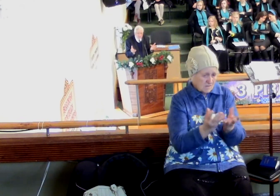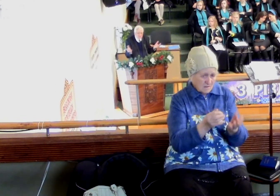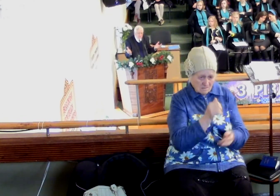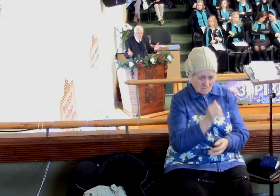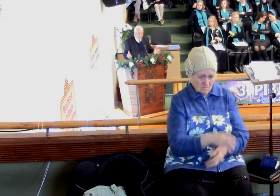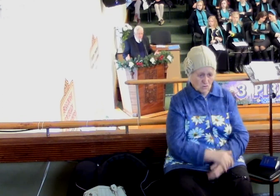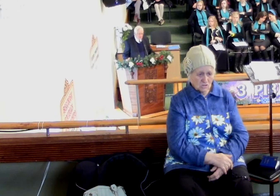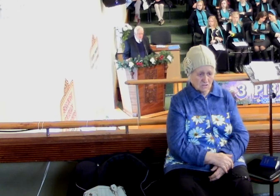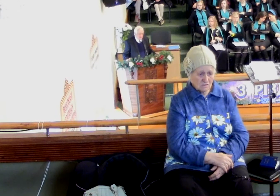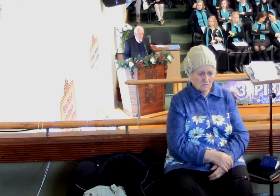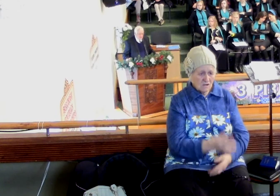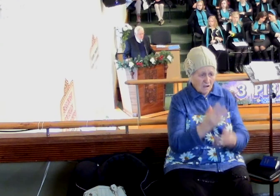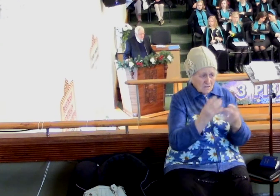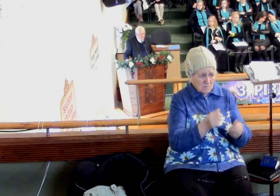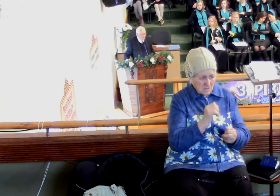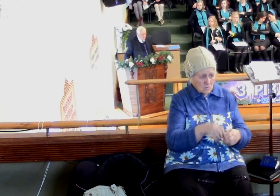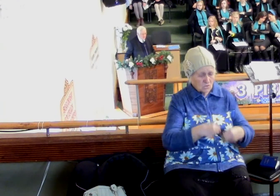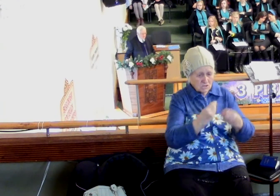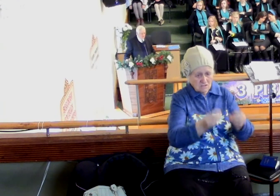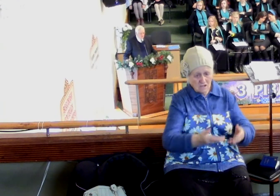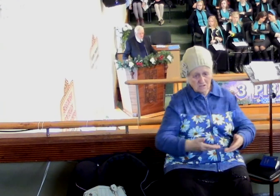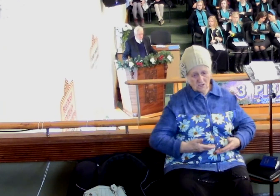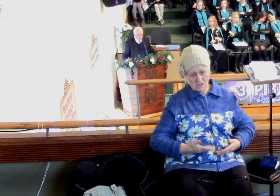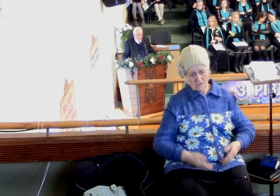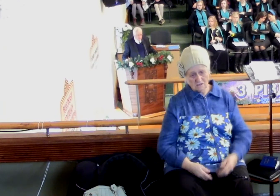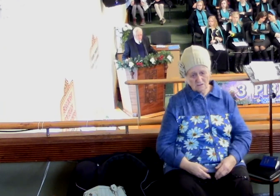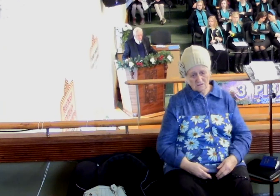не дает жизни. Друзья дорогие,